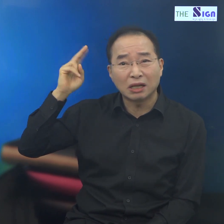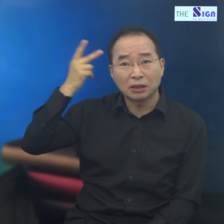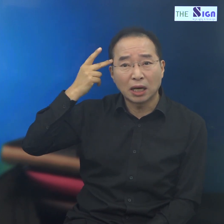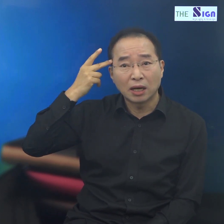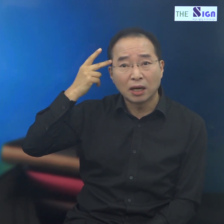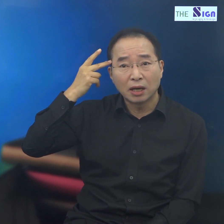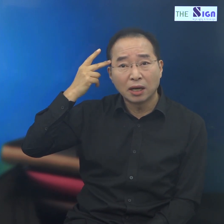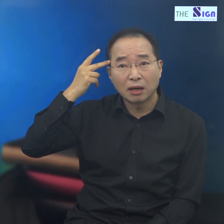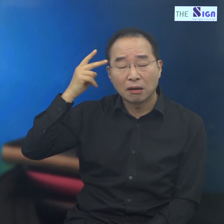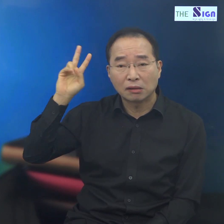아니다.